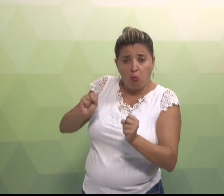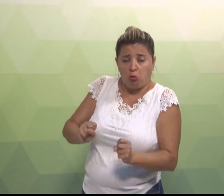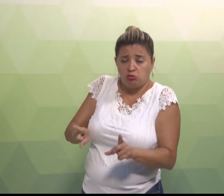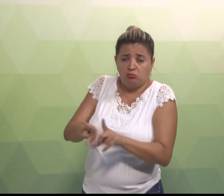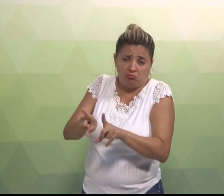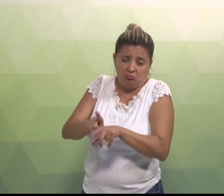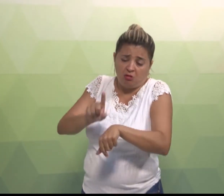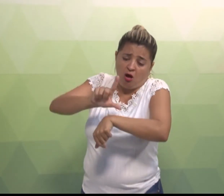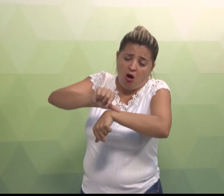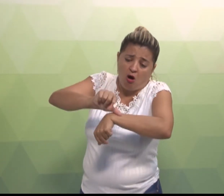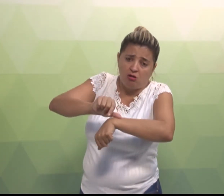Pode ser utilizada também?